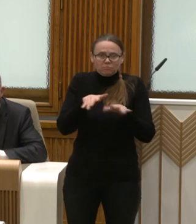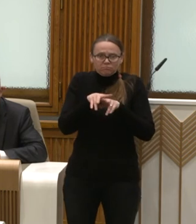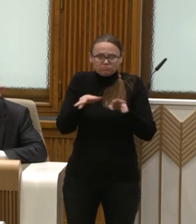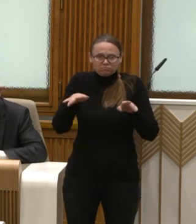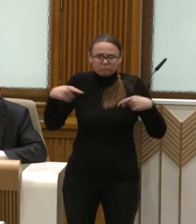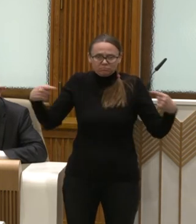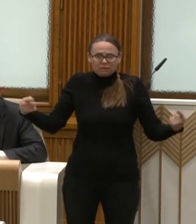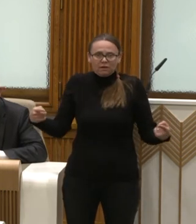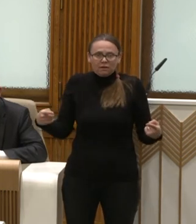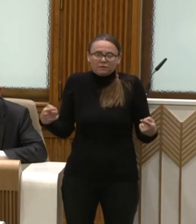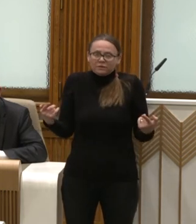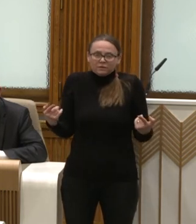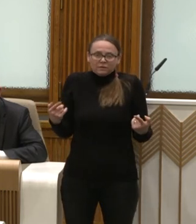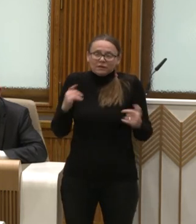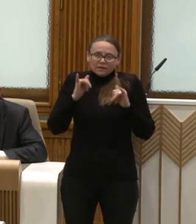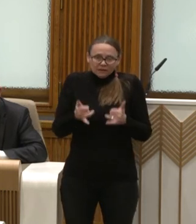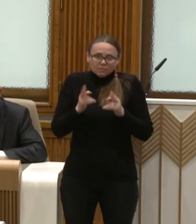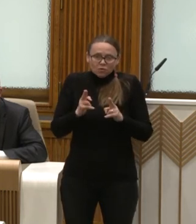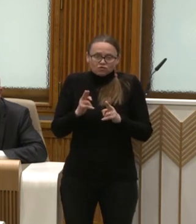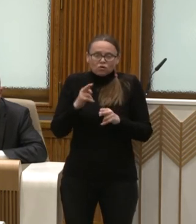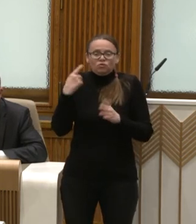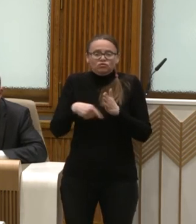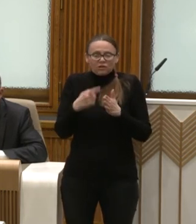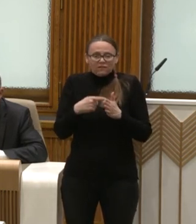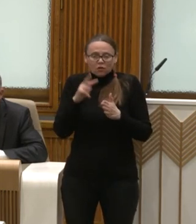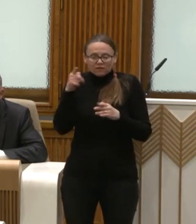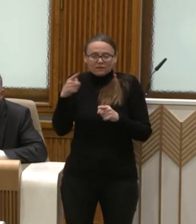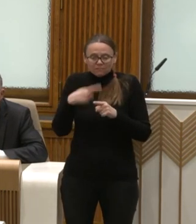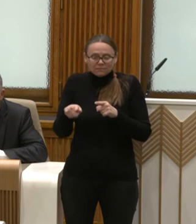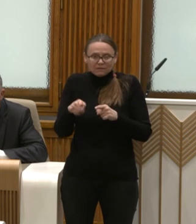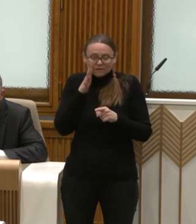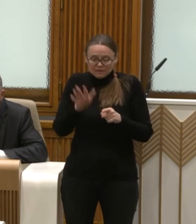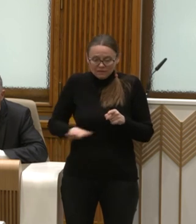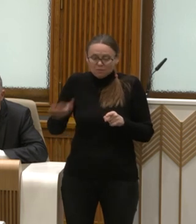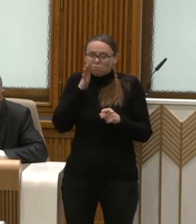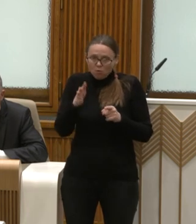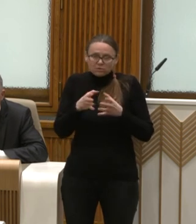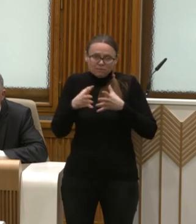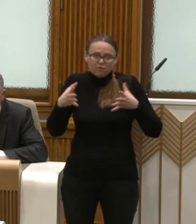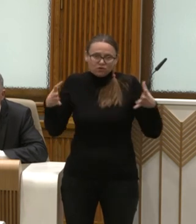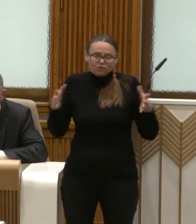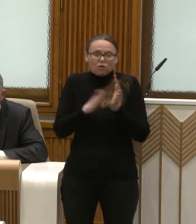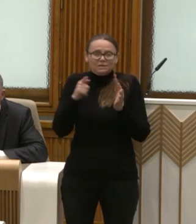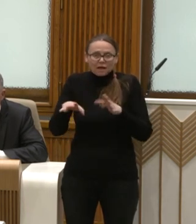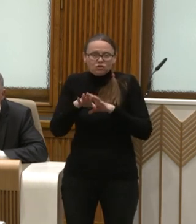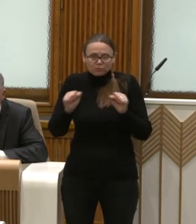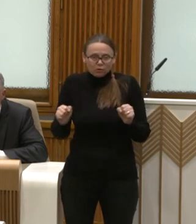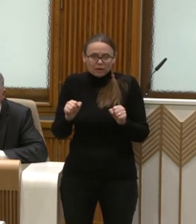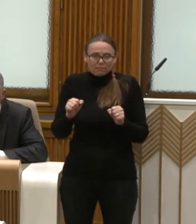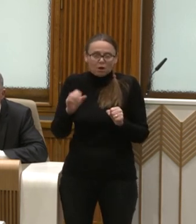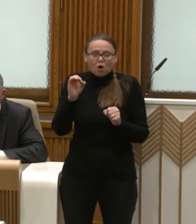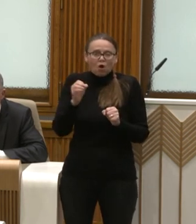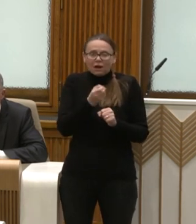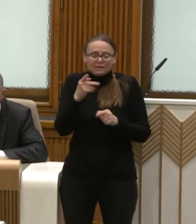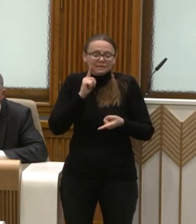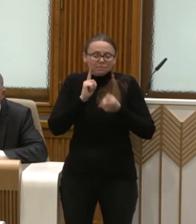in število okuženih v tem delu bo naraščalo. In z takšnimi ukrepi, v katerih se pogovarjamo in